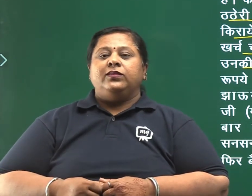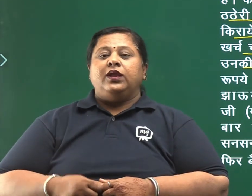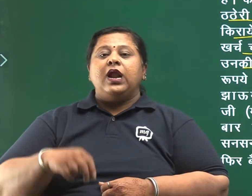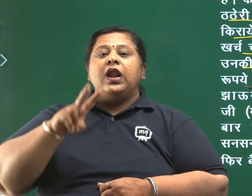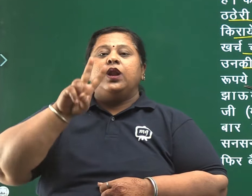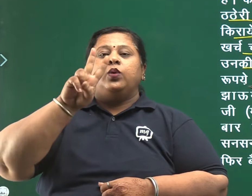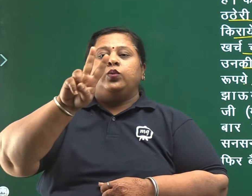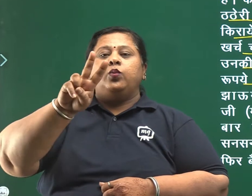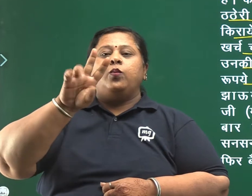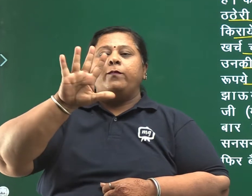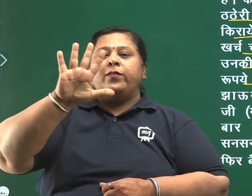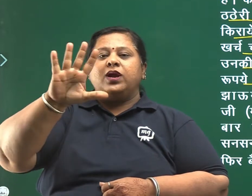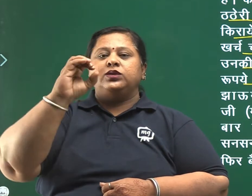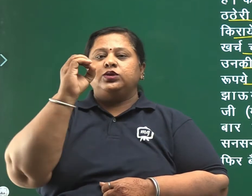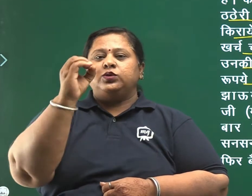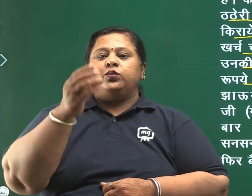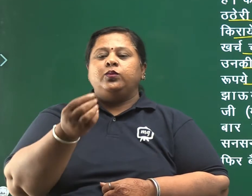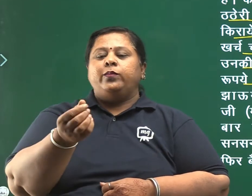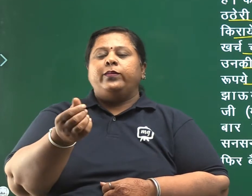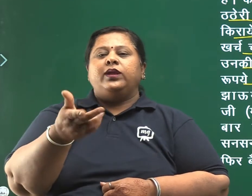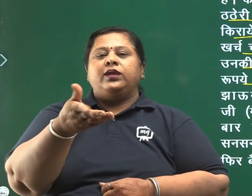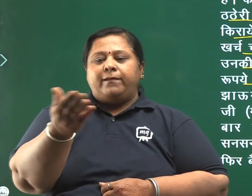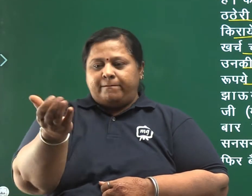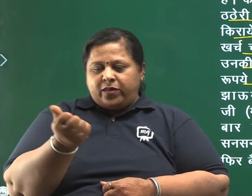250 रुपये की मांग करी